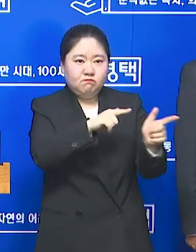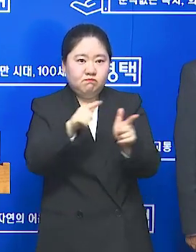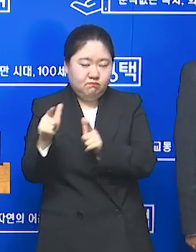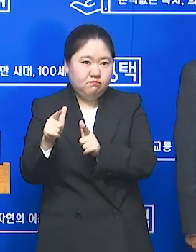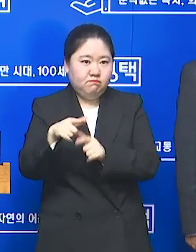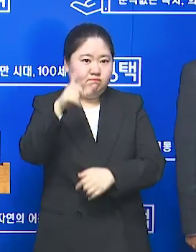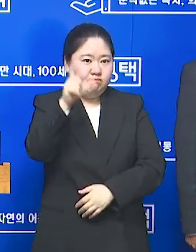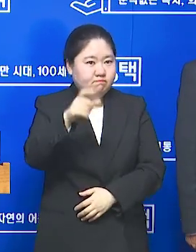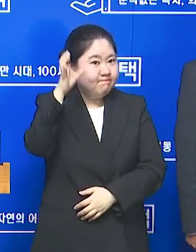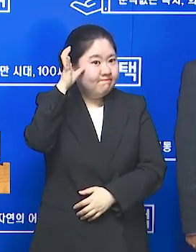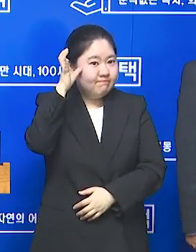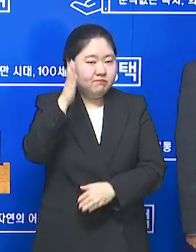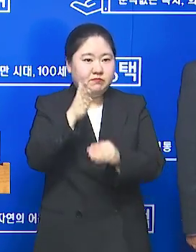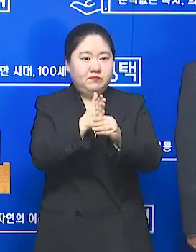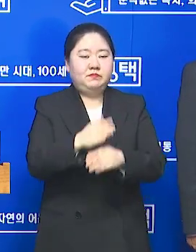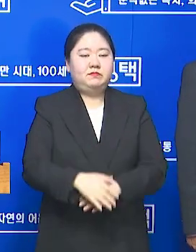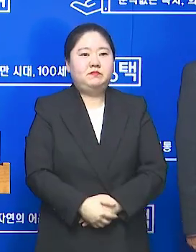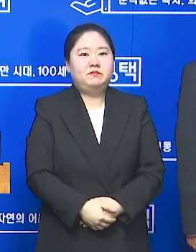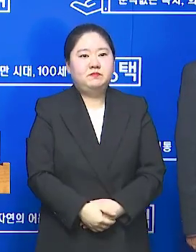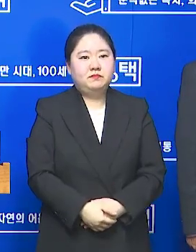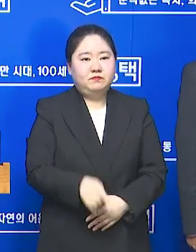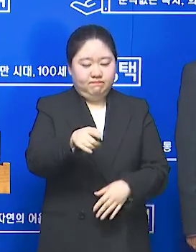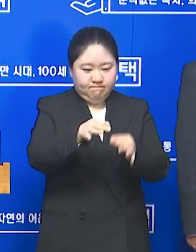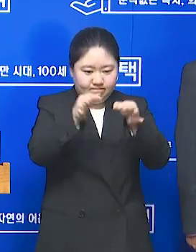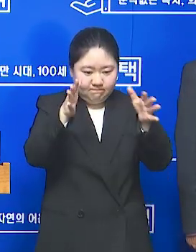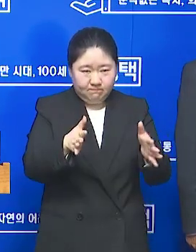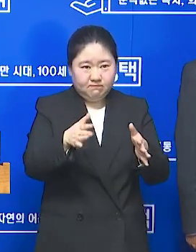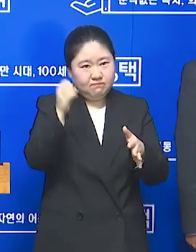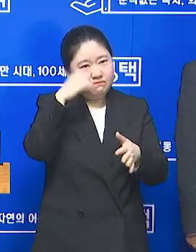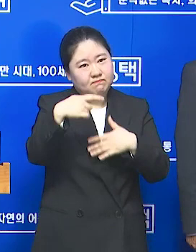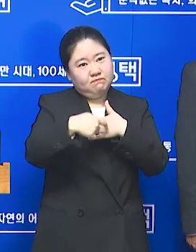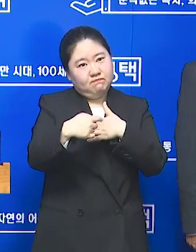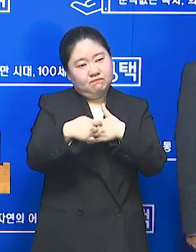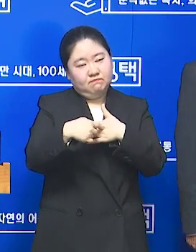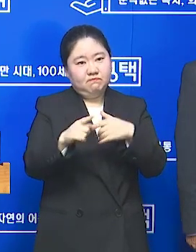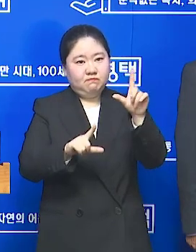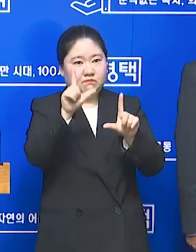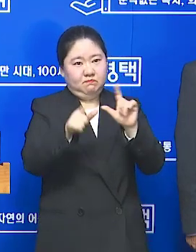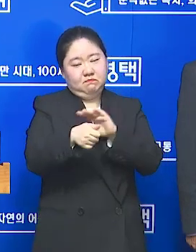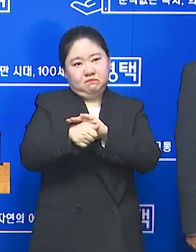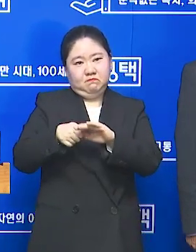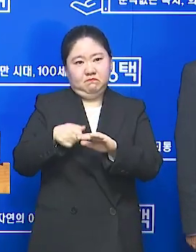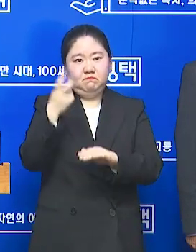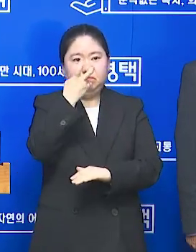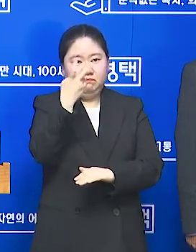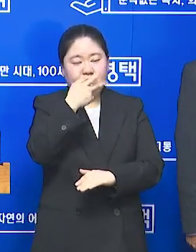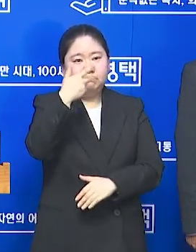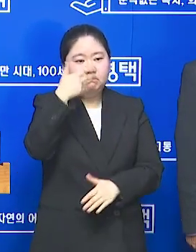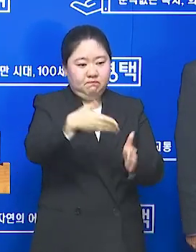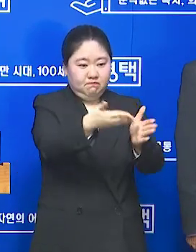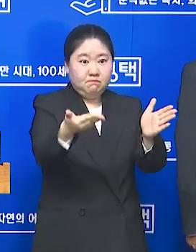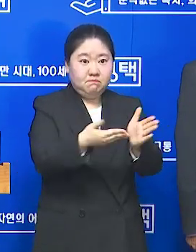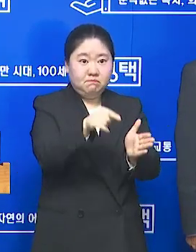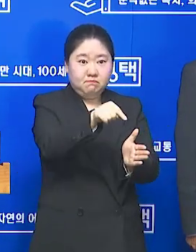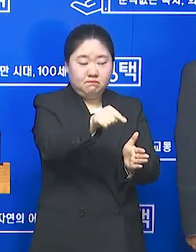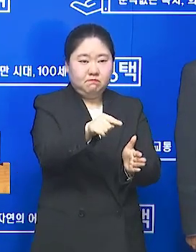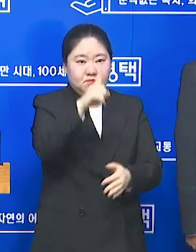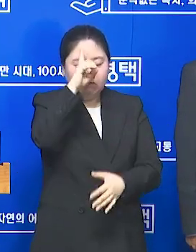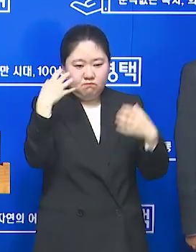기대하고 있습니다. 그동안 형식적이고 소극적으로 관리되었던 평택호 수질 관리를